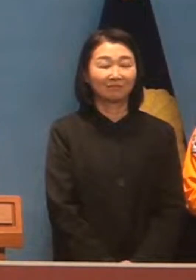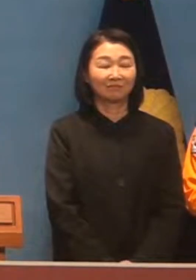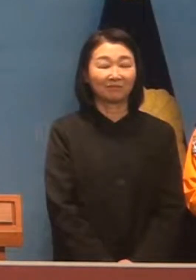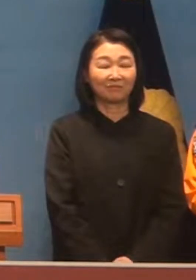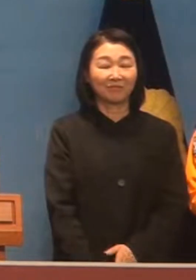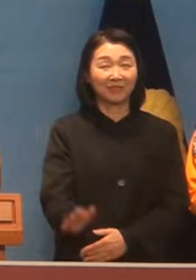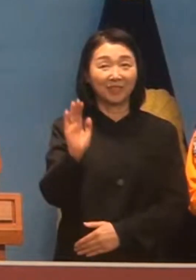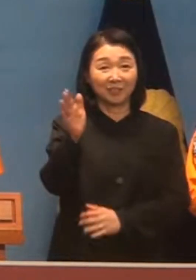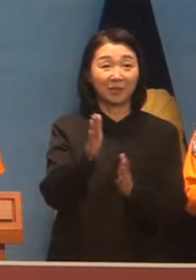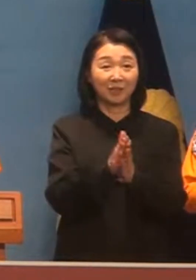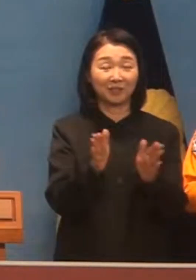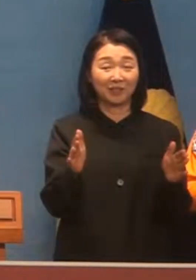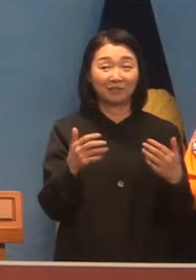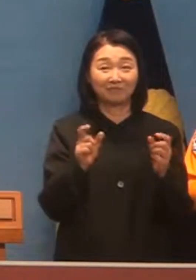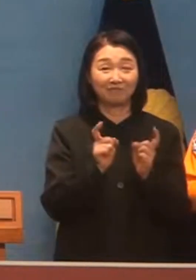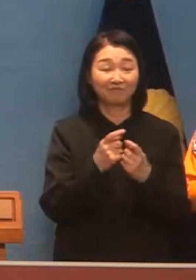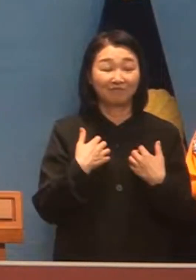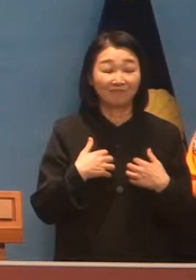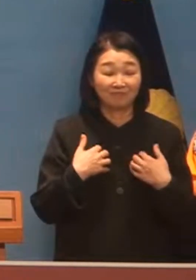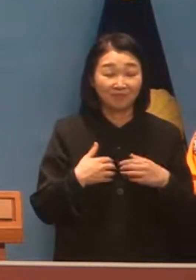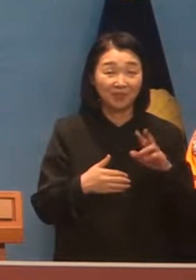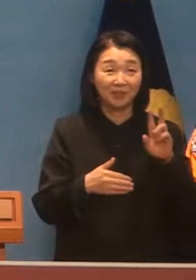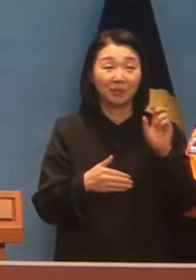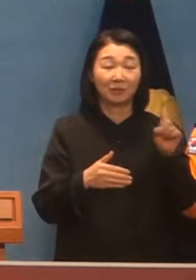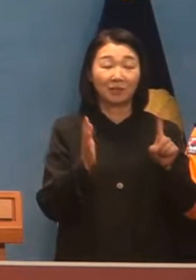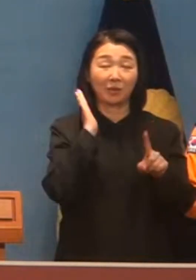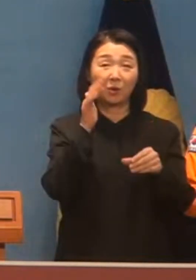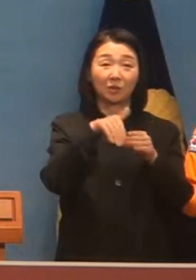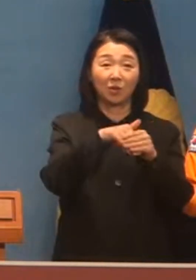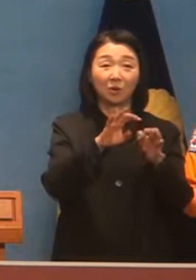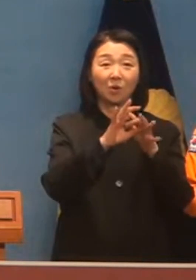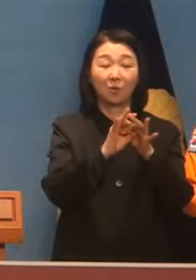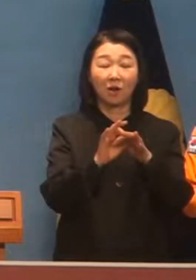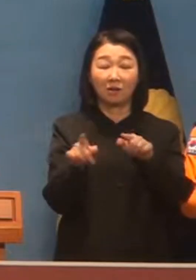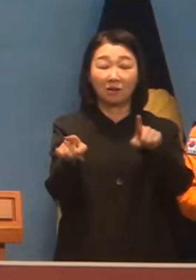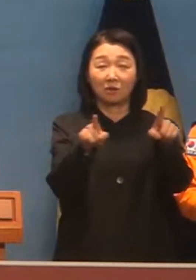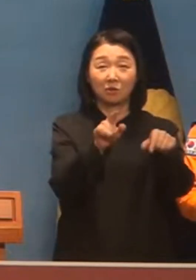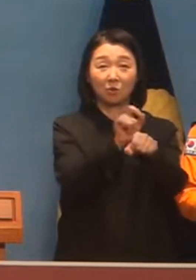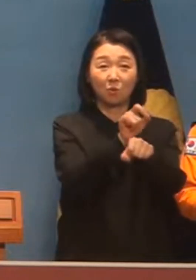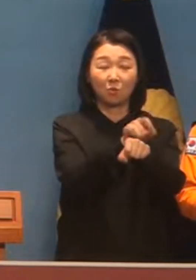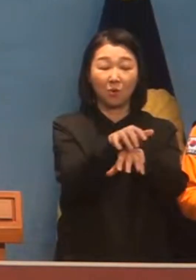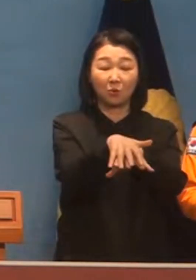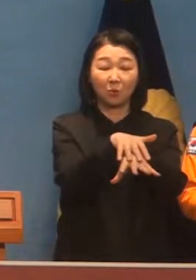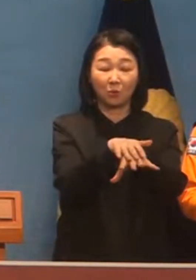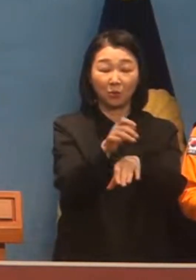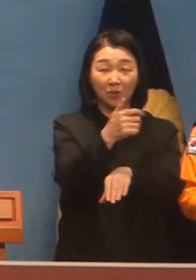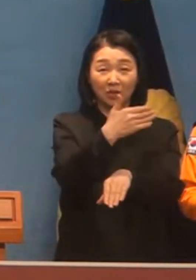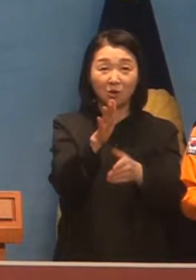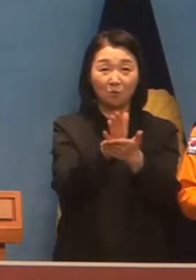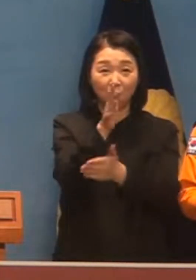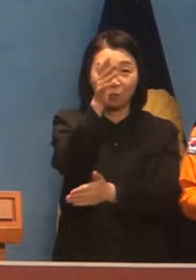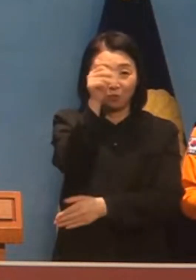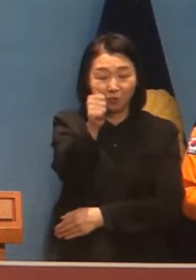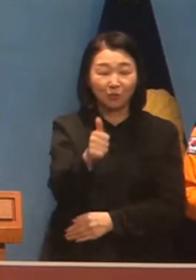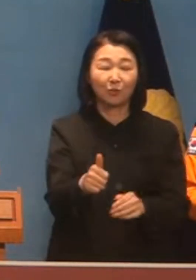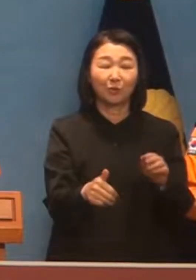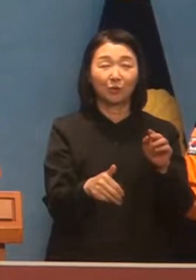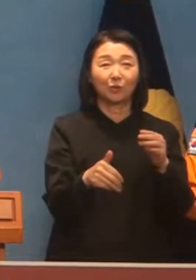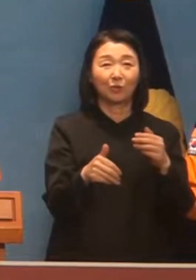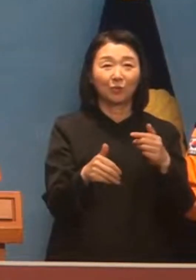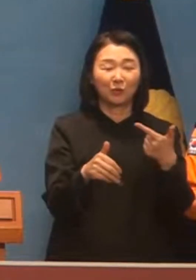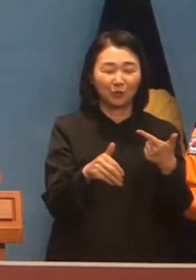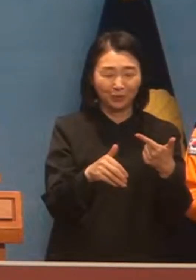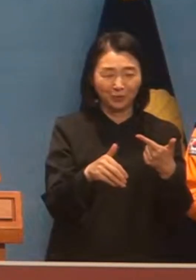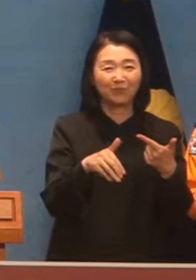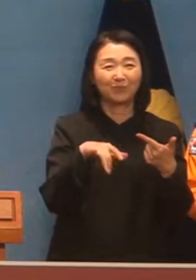기자회견 시작하겠습니다. 반갑습니다. 저는 21대 대선 관련 전국 공무원 노동자 보건본부 6대 대선 의제